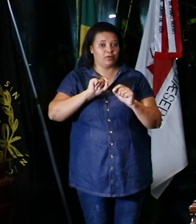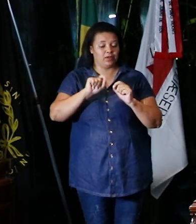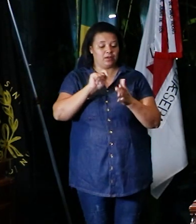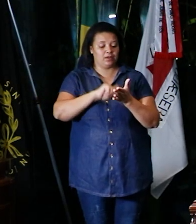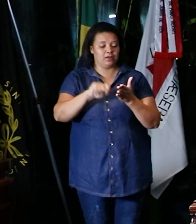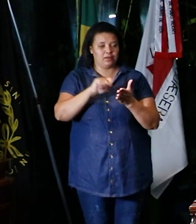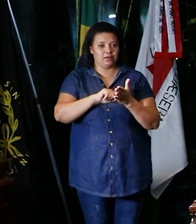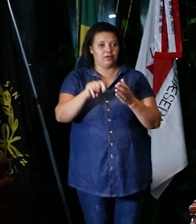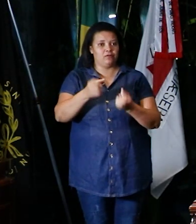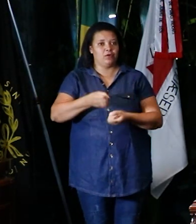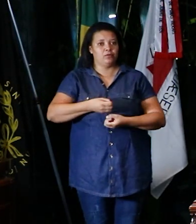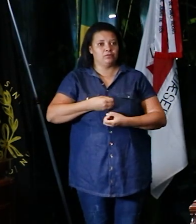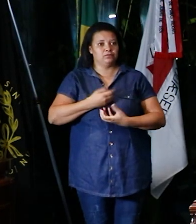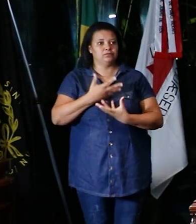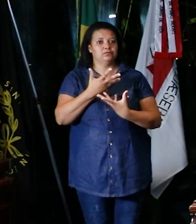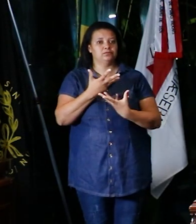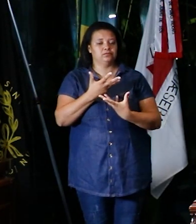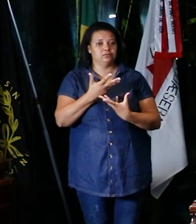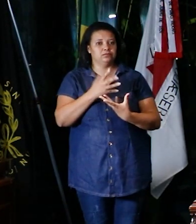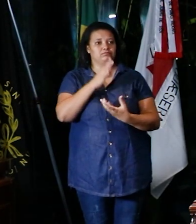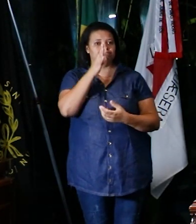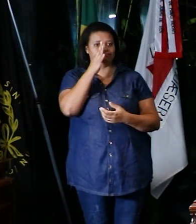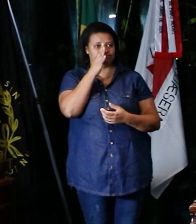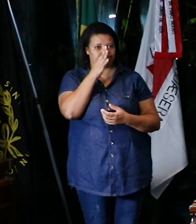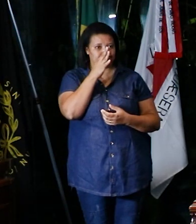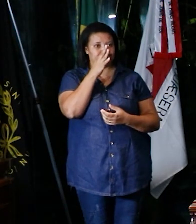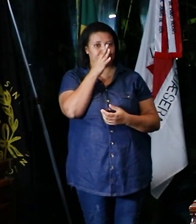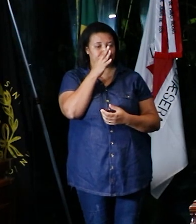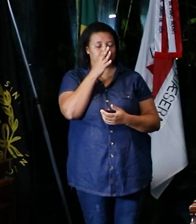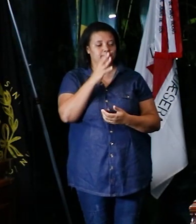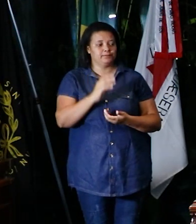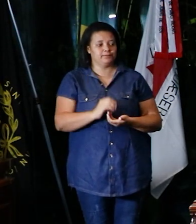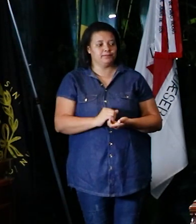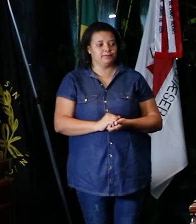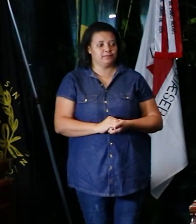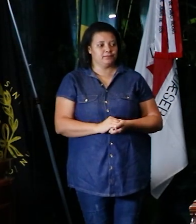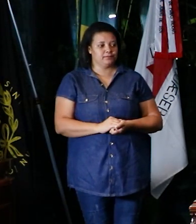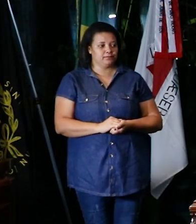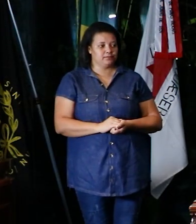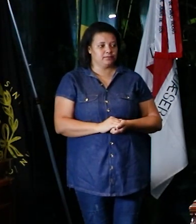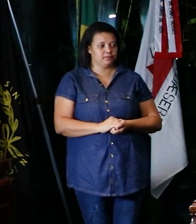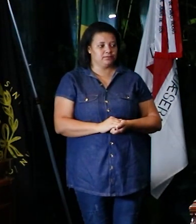altamente impressionistas, quer dizer,